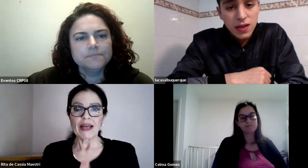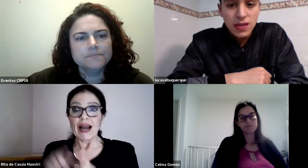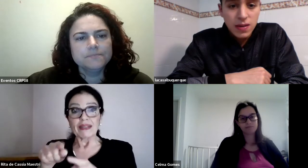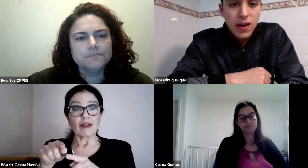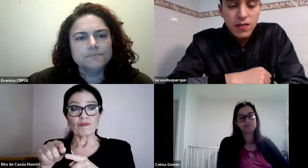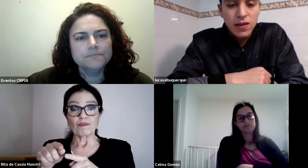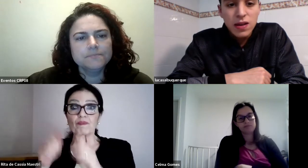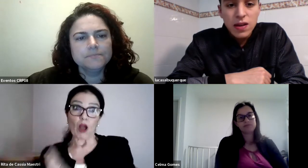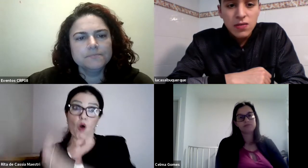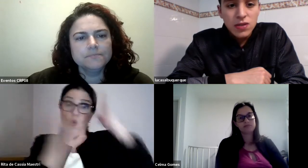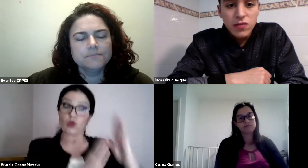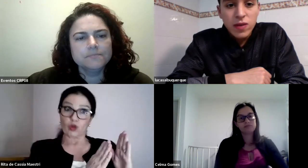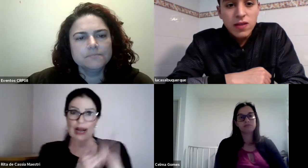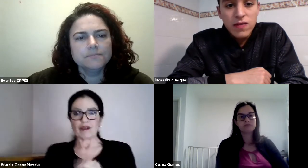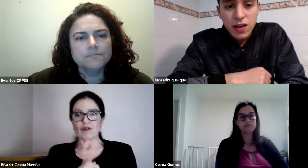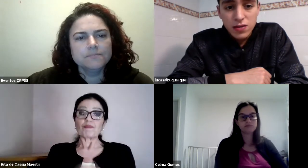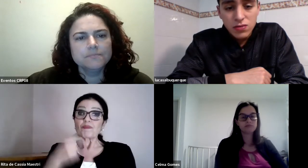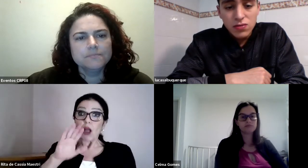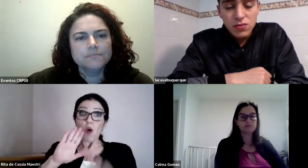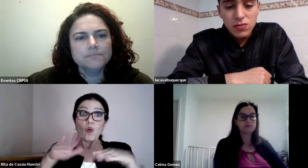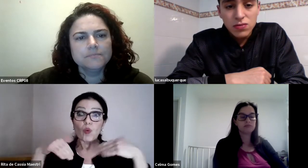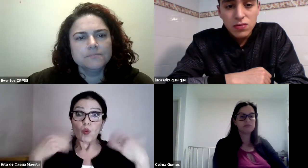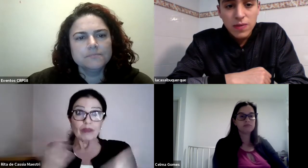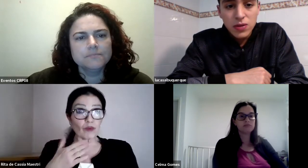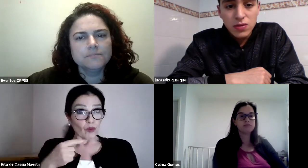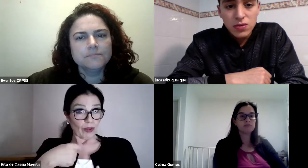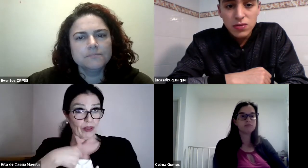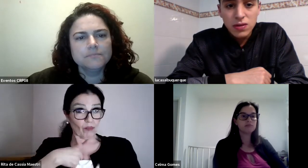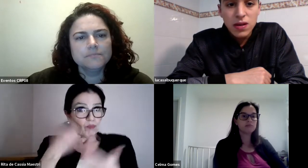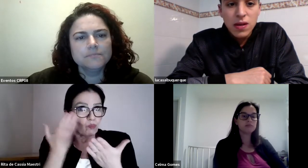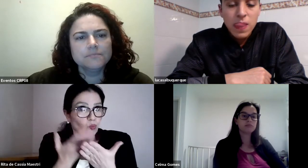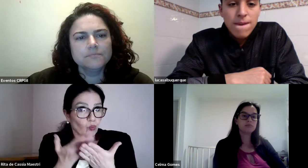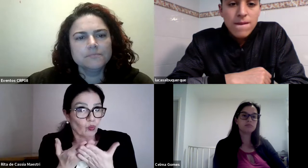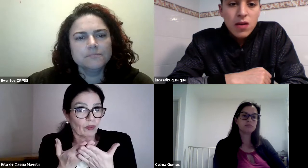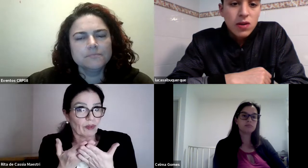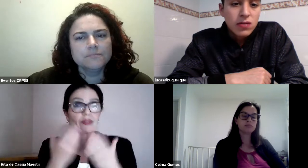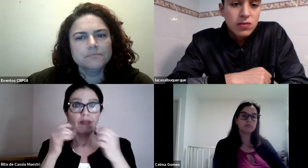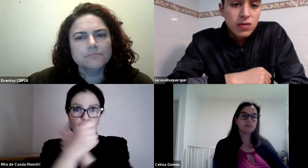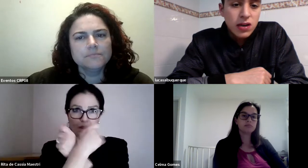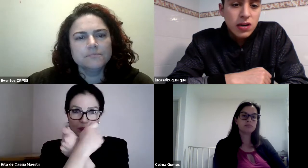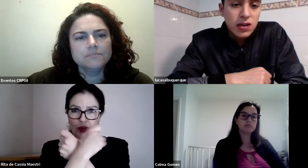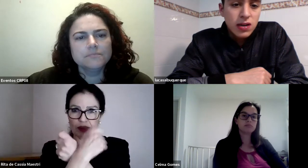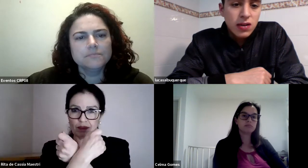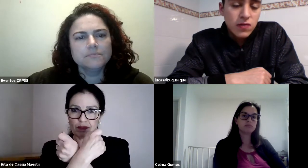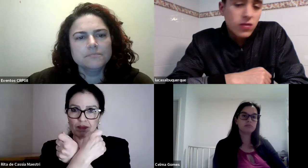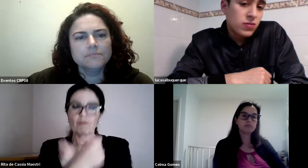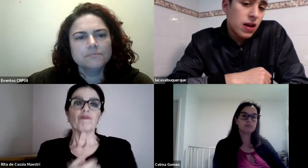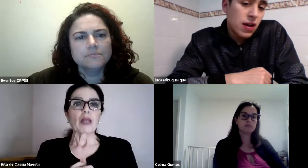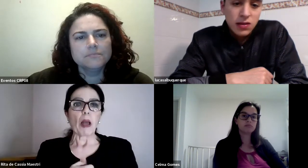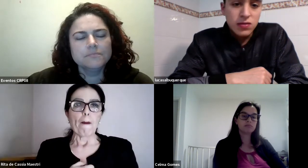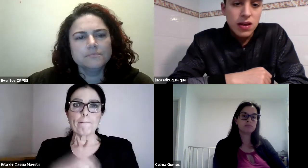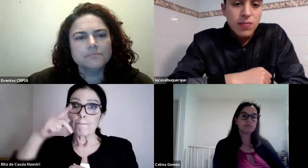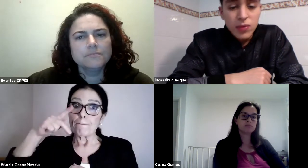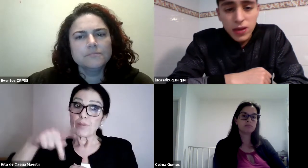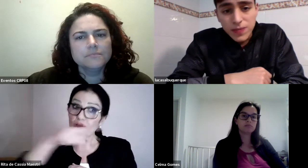língua de sinais atrapalhava o desenvolvimento da fala da pessoa surda. Quando eu fui estudar,